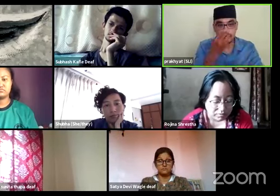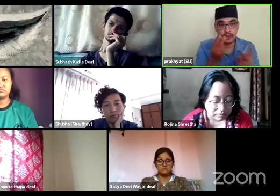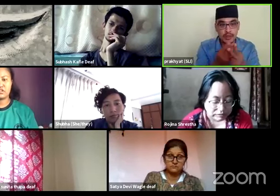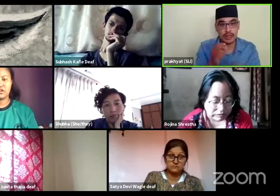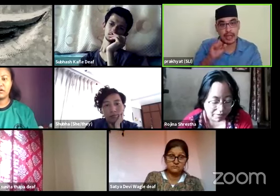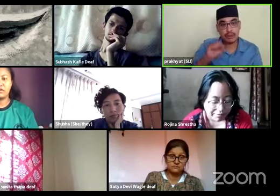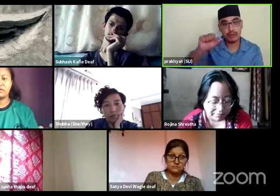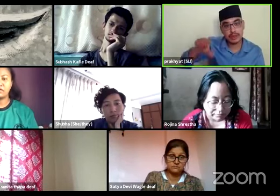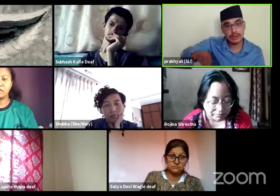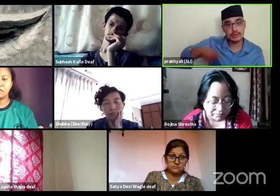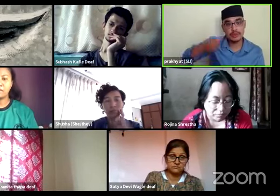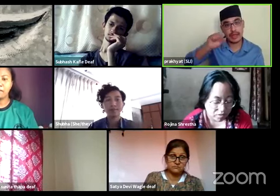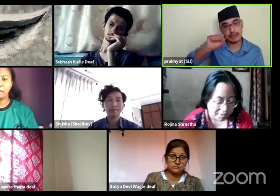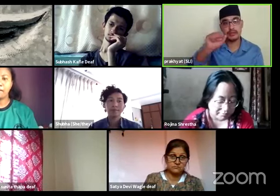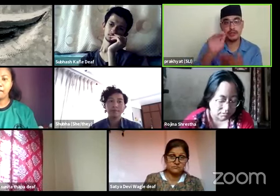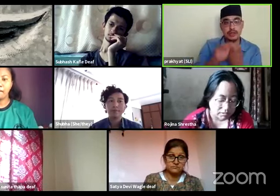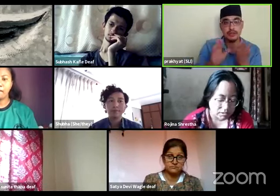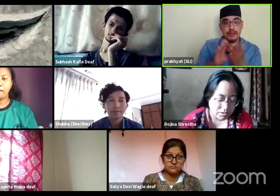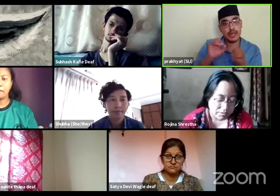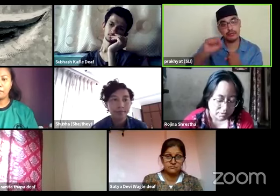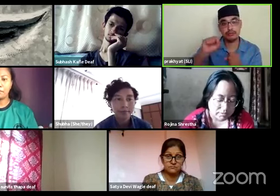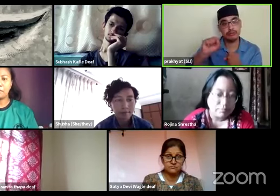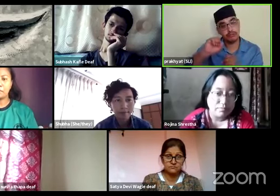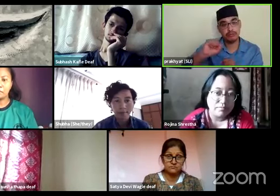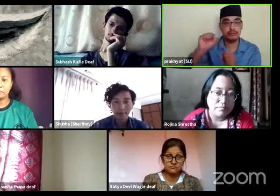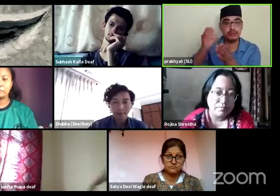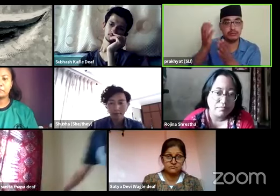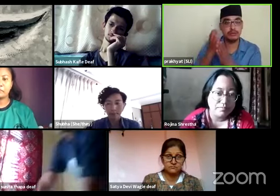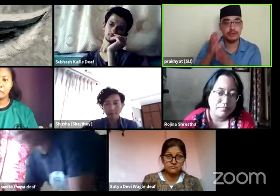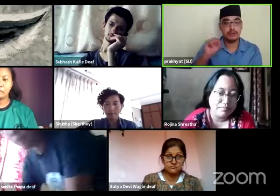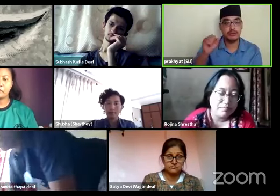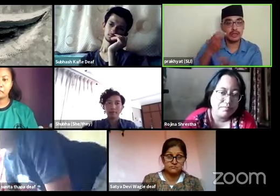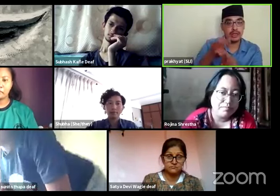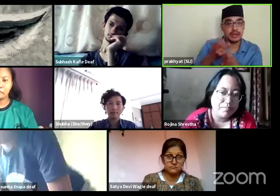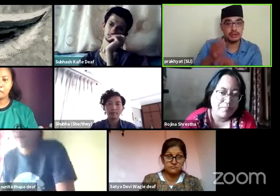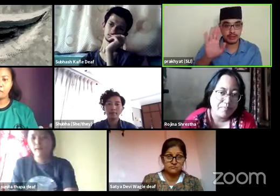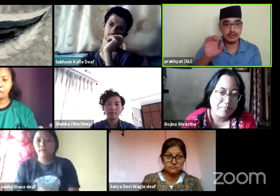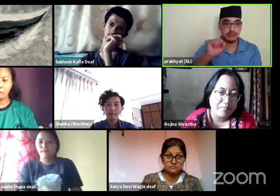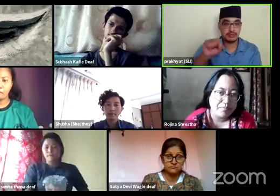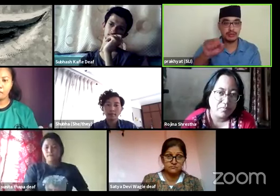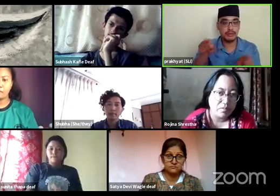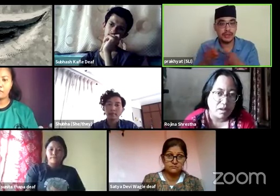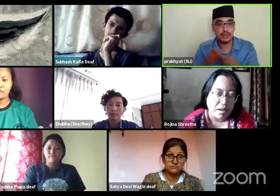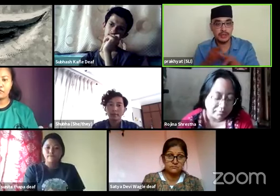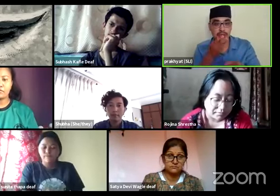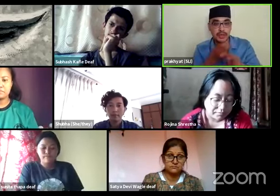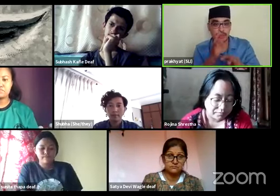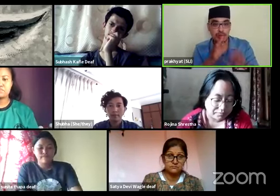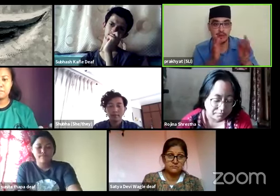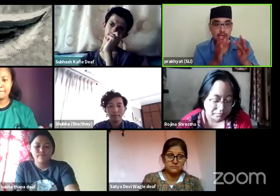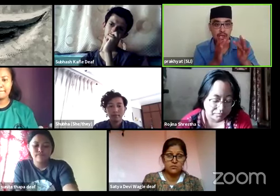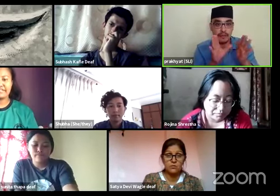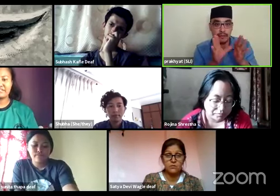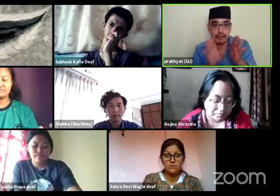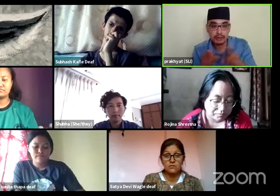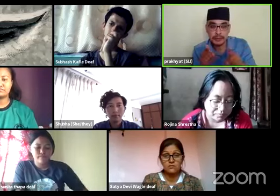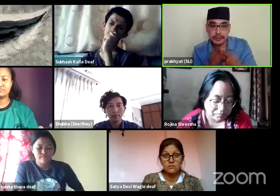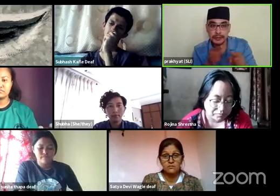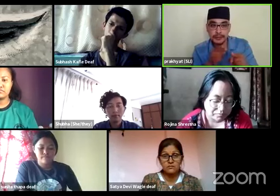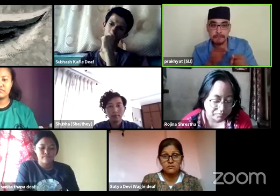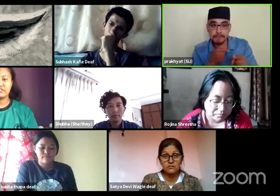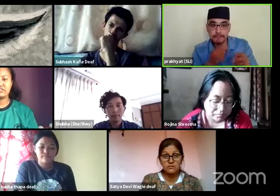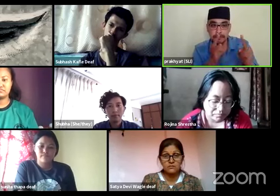हो त्यस्तै अब त्यस्तै गरौँ किनभने कसैलाई अब गाह्रो परिरहेछ साह्रो परिरहेछ नि त्यतिखेर उसले अनलाइन पनि रिच आउट गर्न